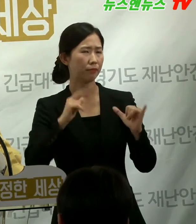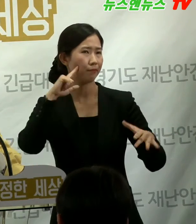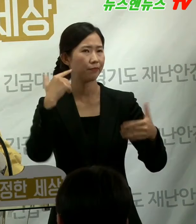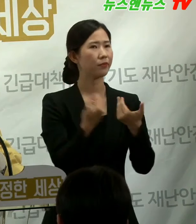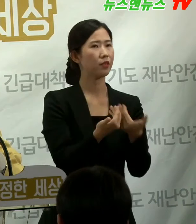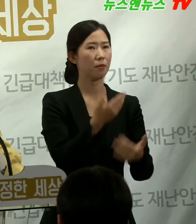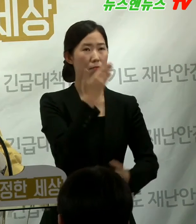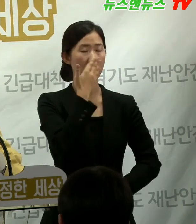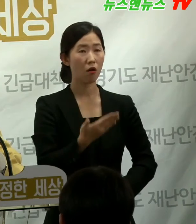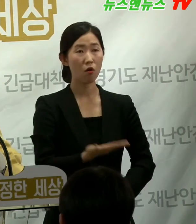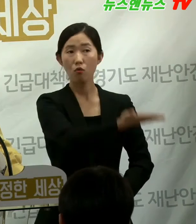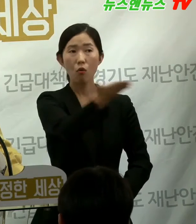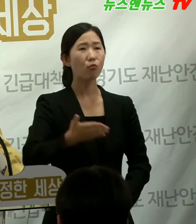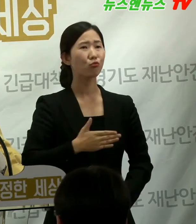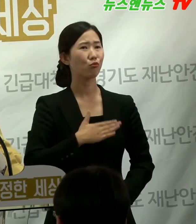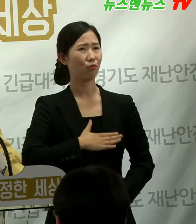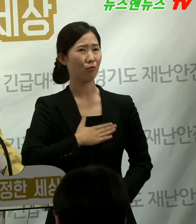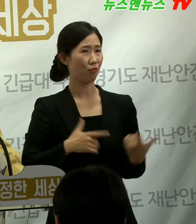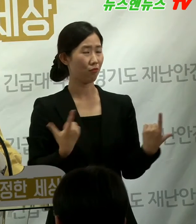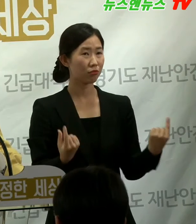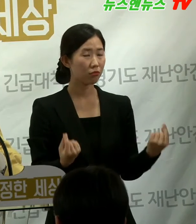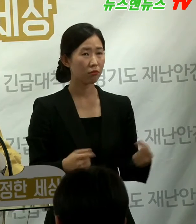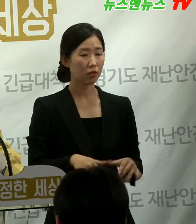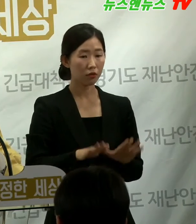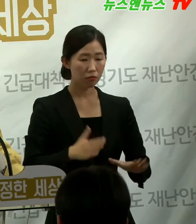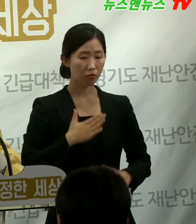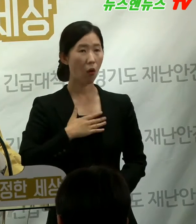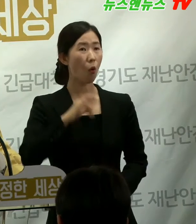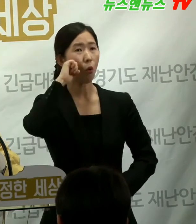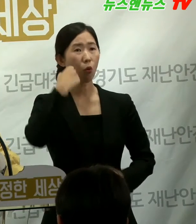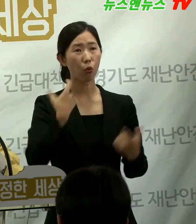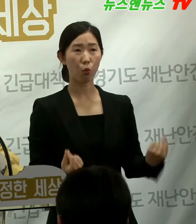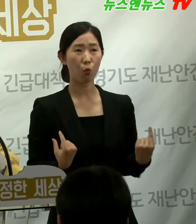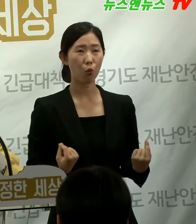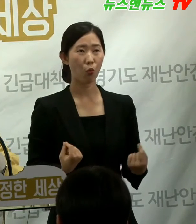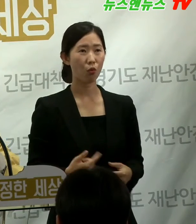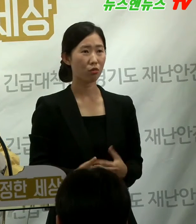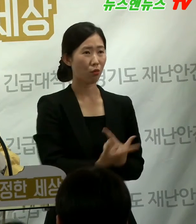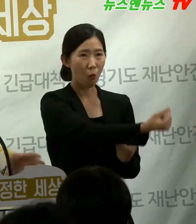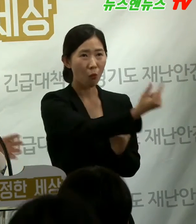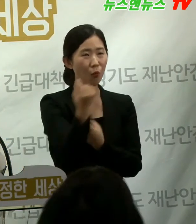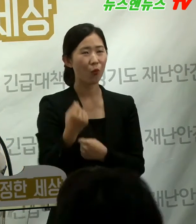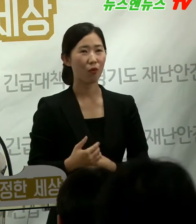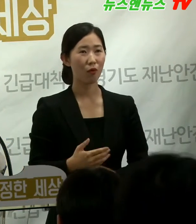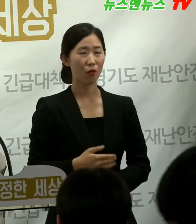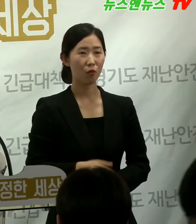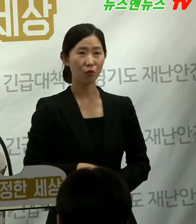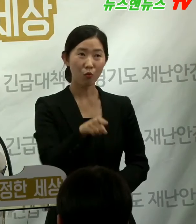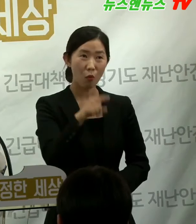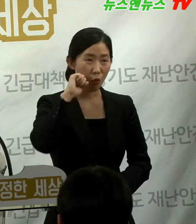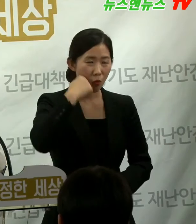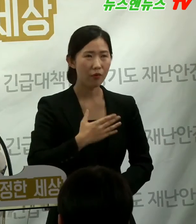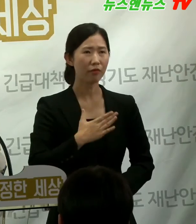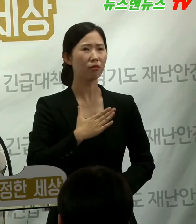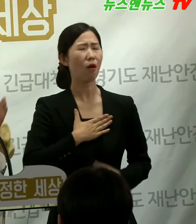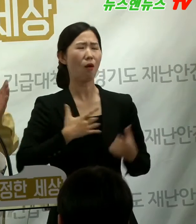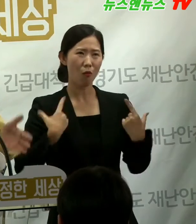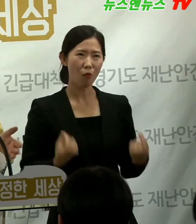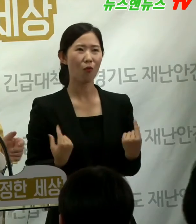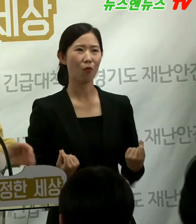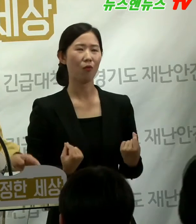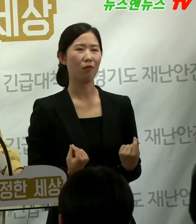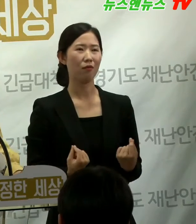다 어려운데 정말 어렵다고 생각하는 그 사람은 어려운 것이냐 우리도 어렵다 이런 말들이 많습니다.